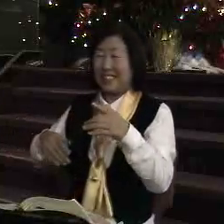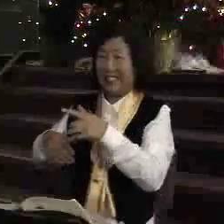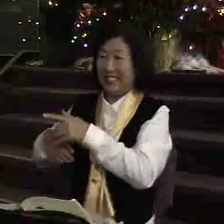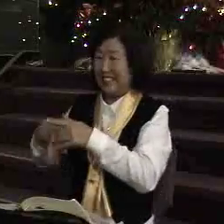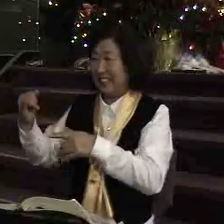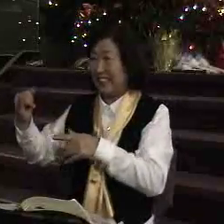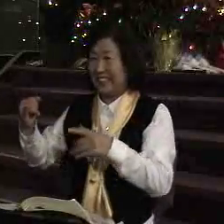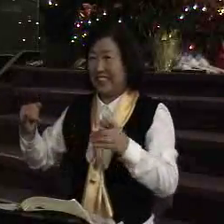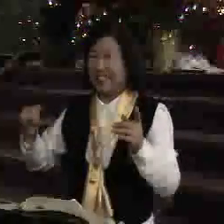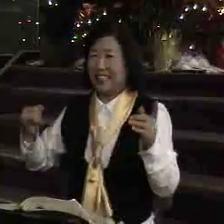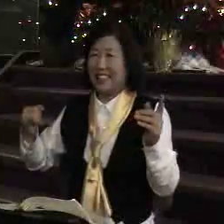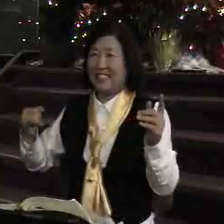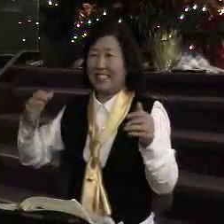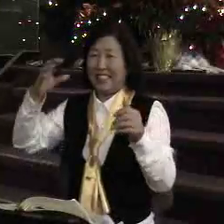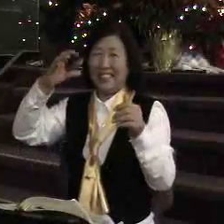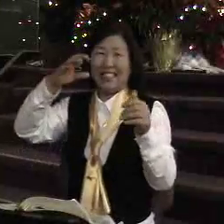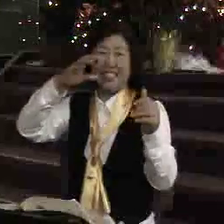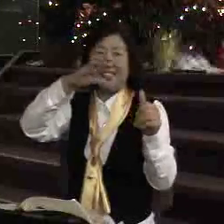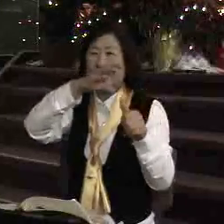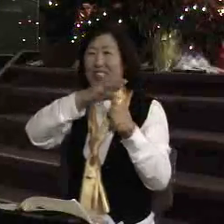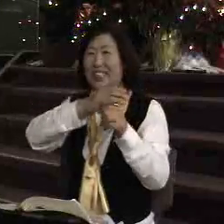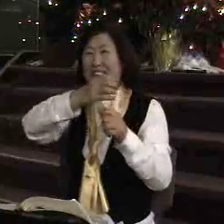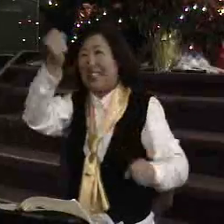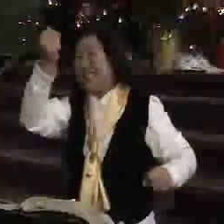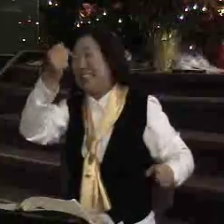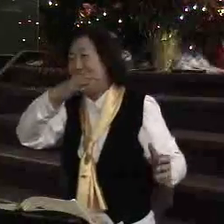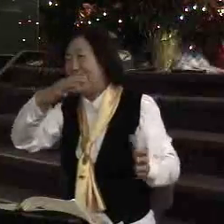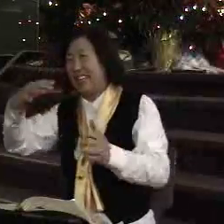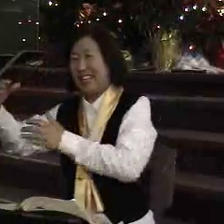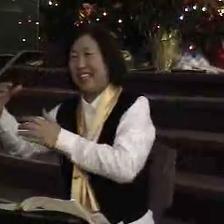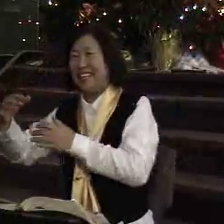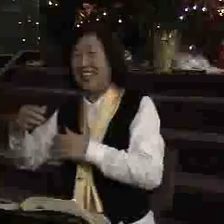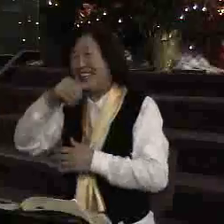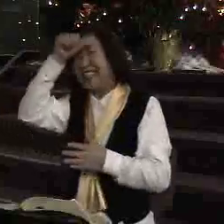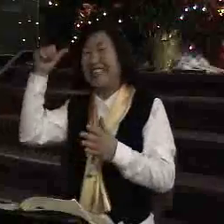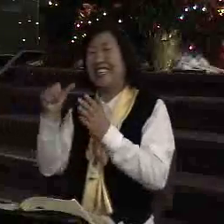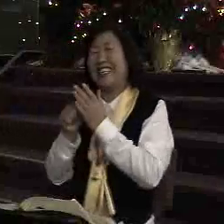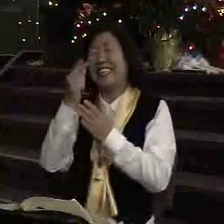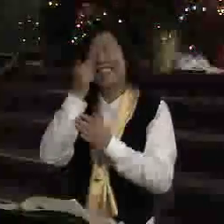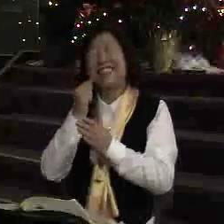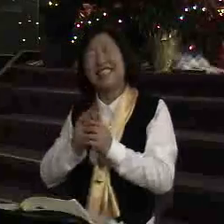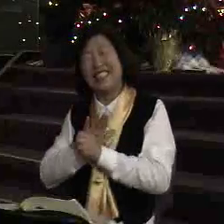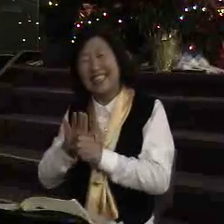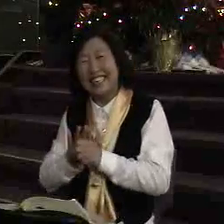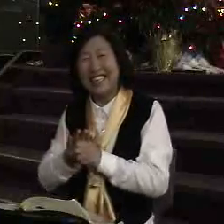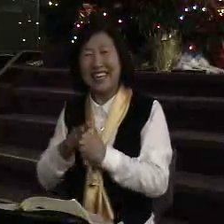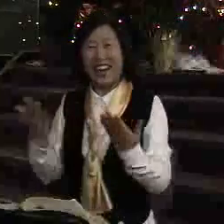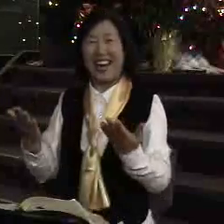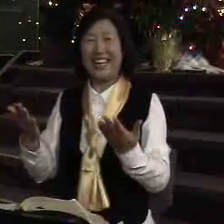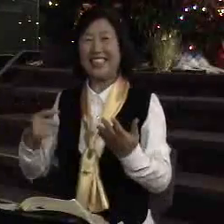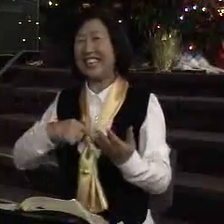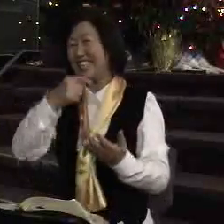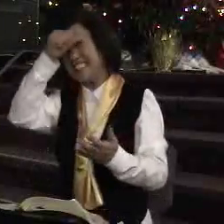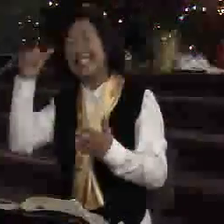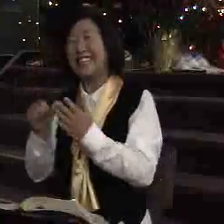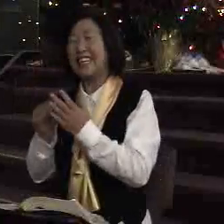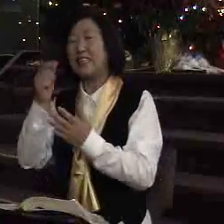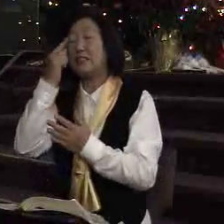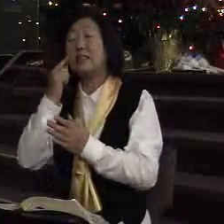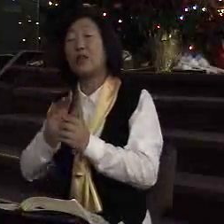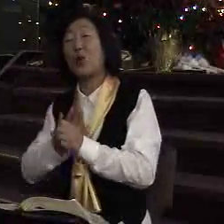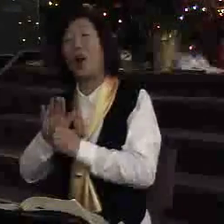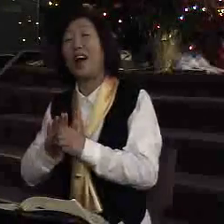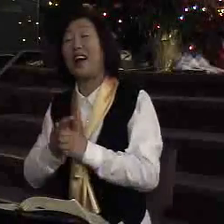그랬어요. What happened? 내 인생이 왜 이렇게 초라해졌는가? What happened? 아니